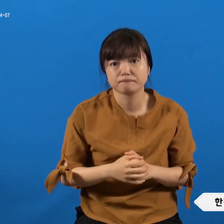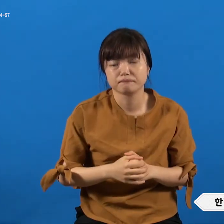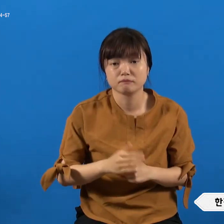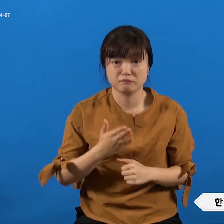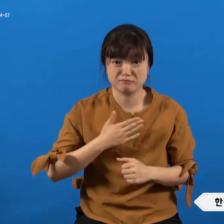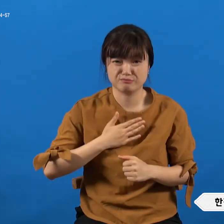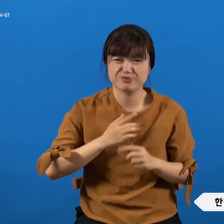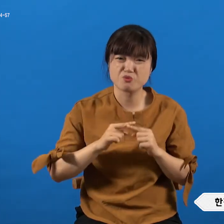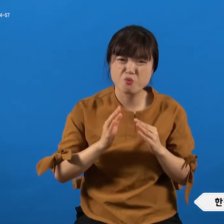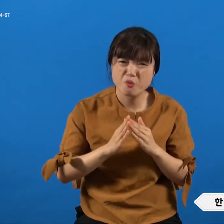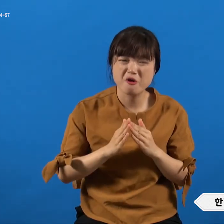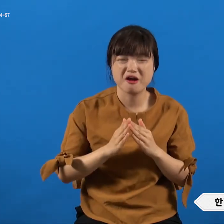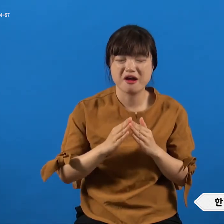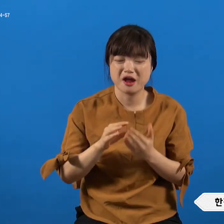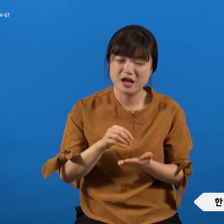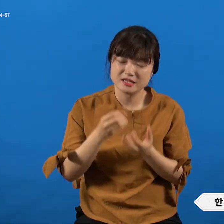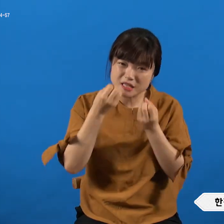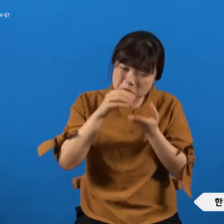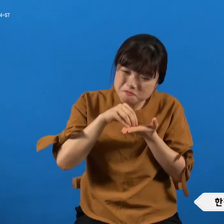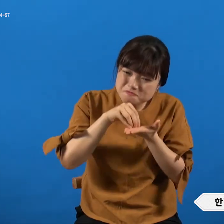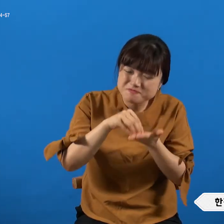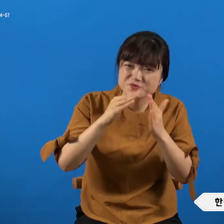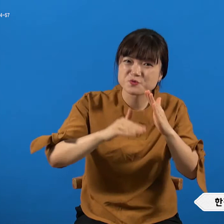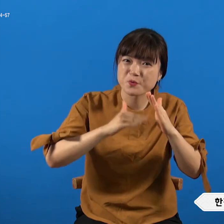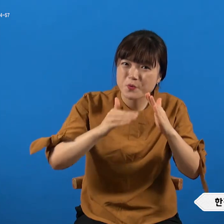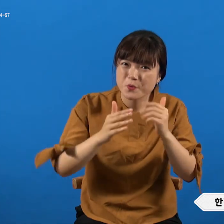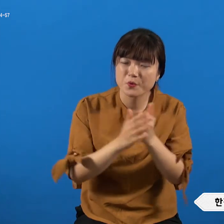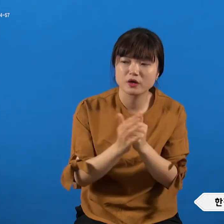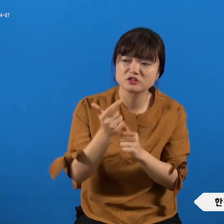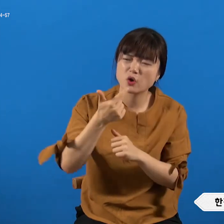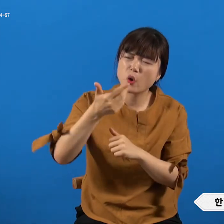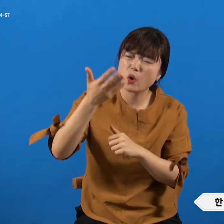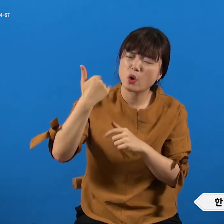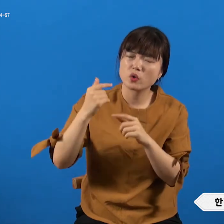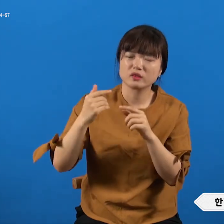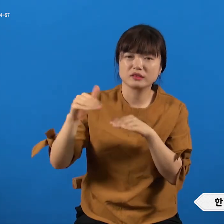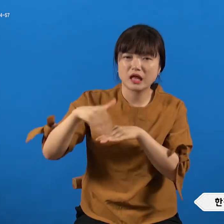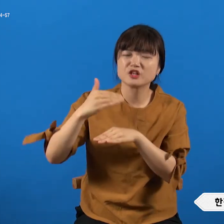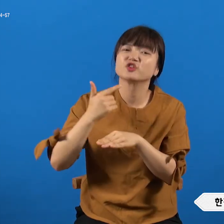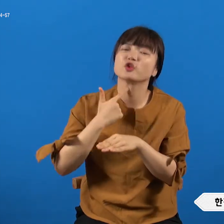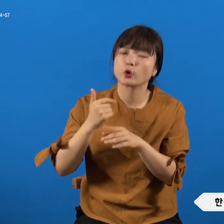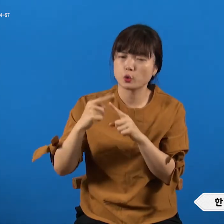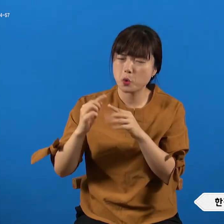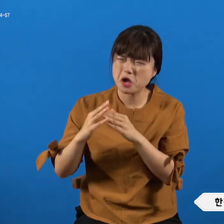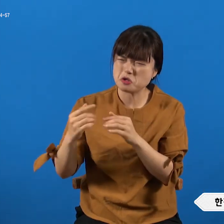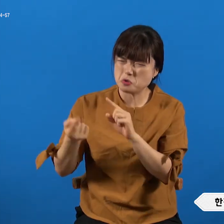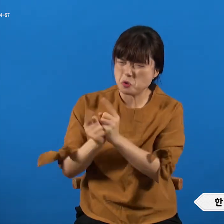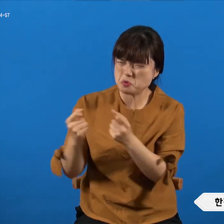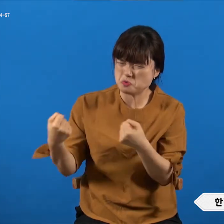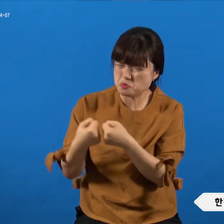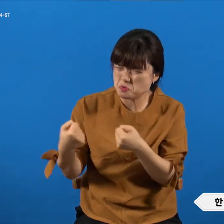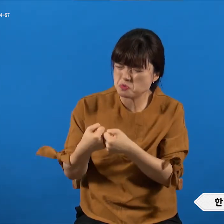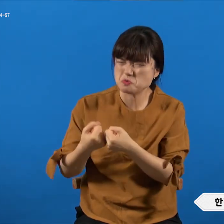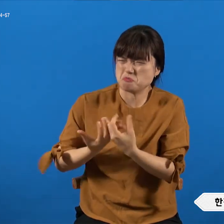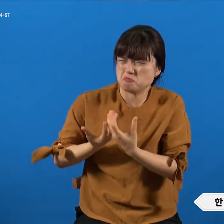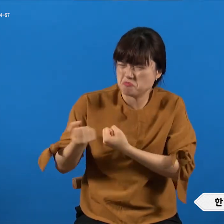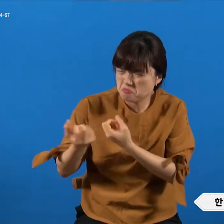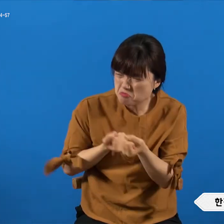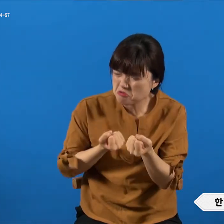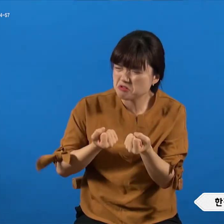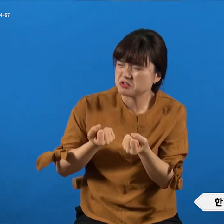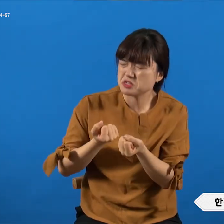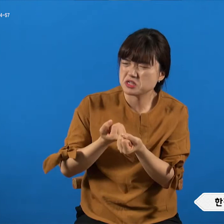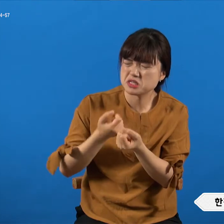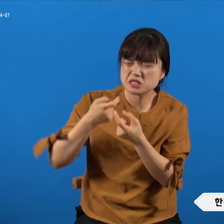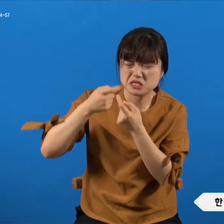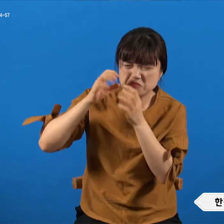우리 교회도 등록을 하시는 새신자들 중에는 이전 교회에서 그냥 싸우고 교회가 두 쪽이 나고 하는